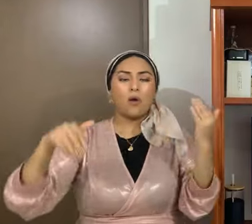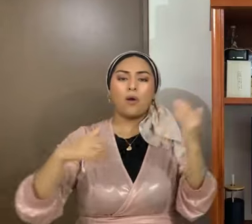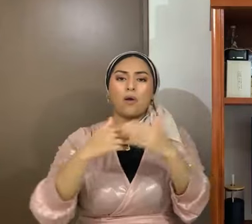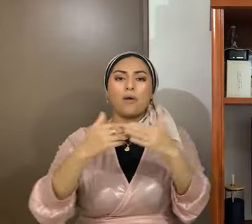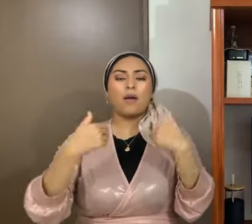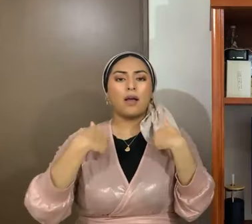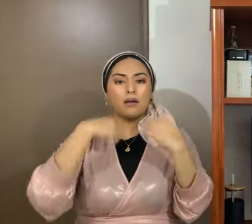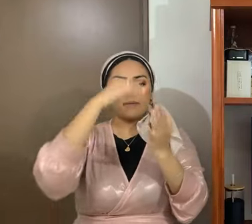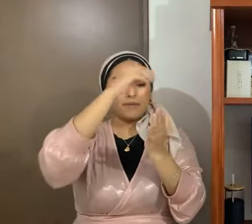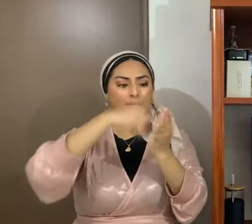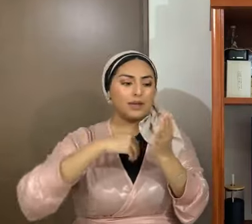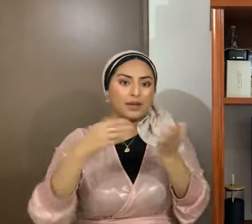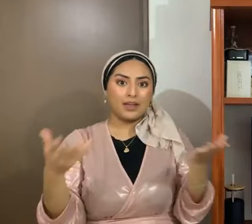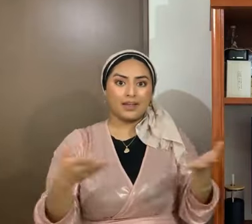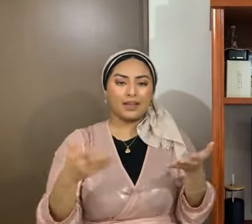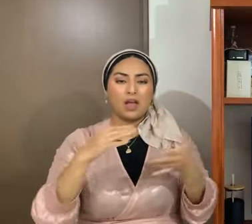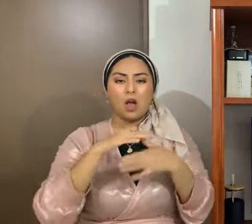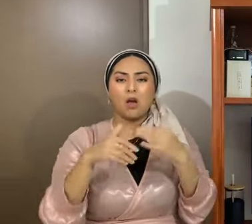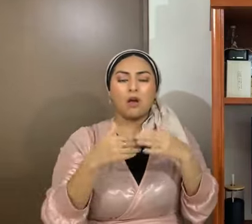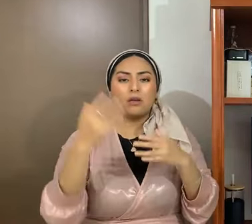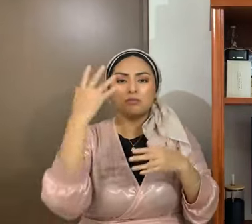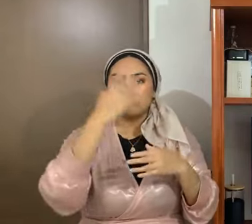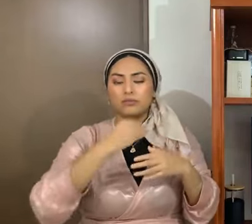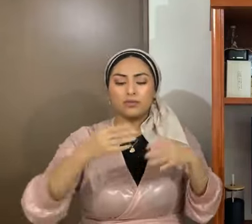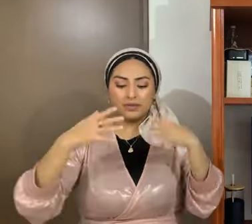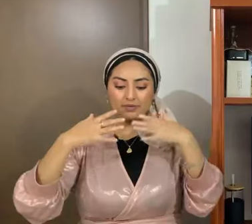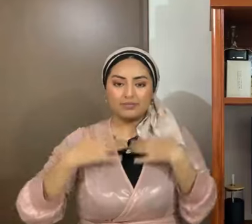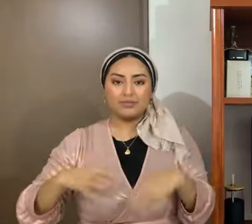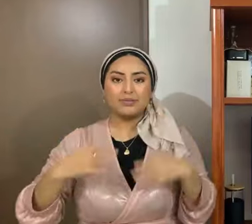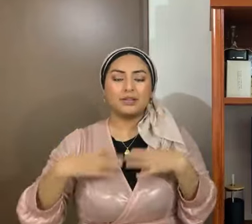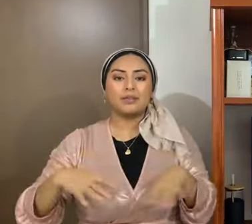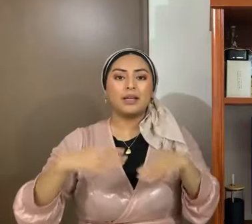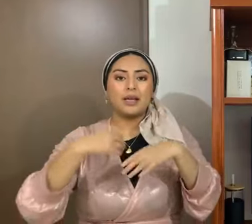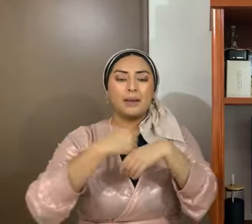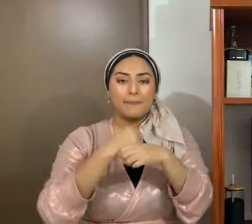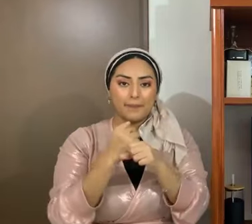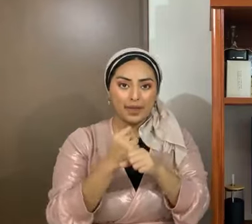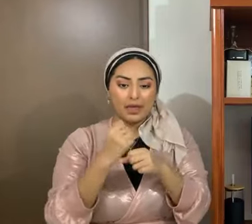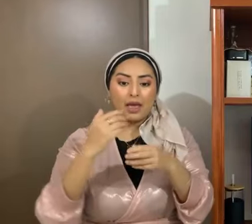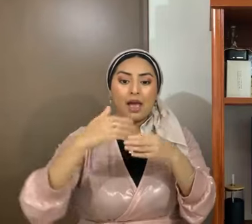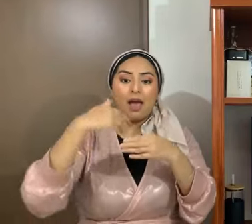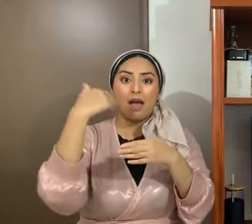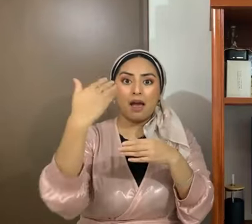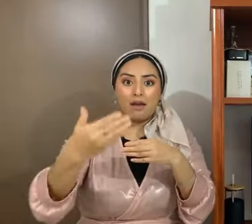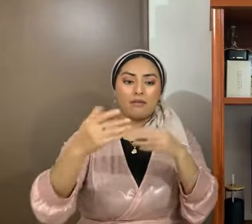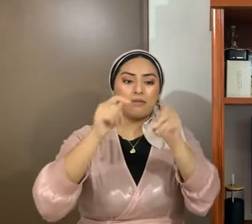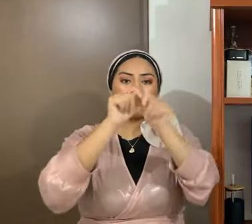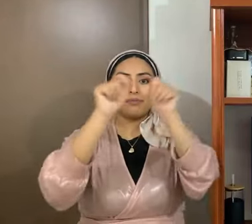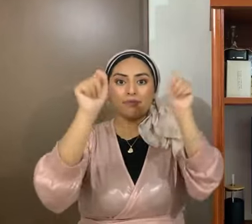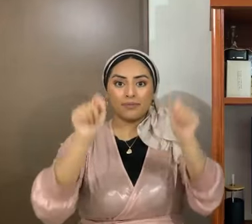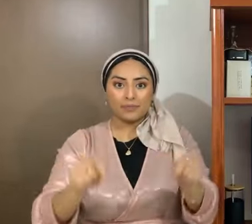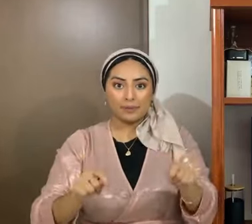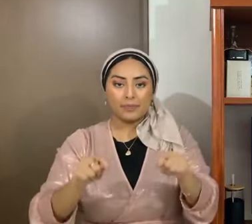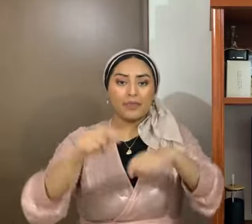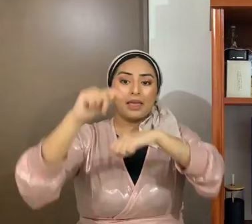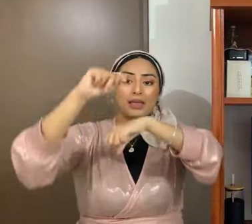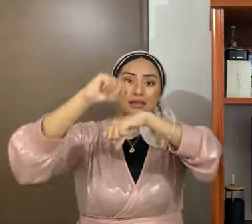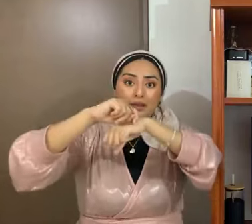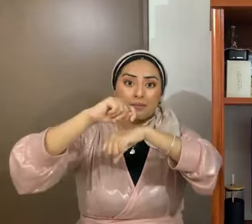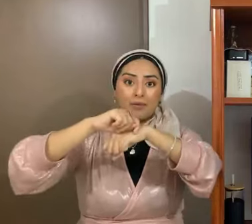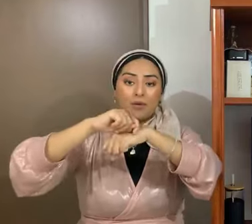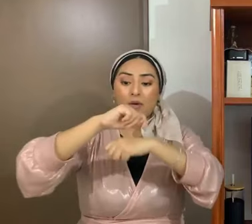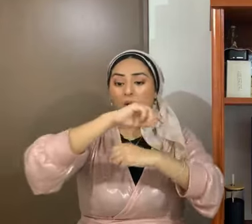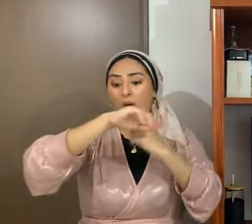lo que está escrito aquí, todas las preciosas vestimentas que se hicieron, después el Mishkan, toda la construcción,